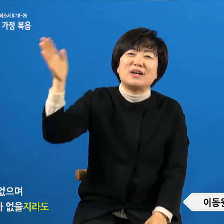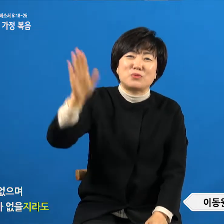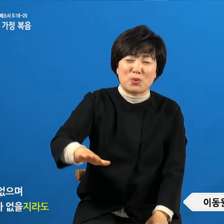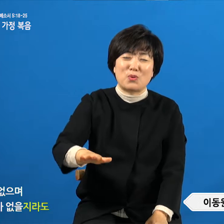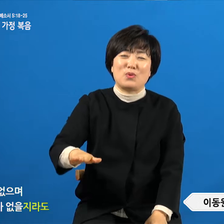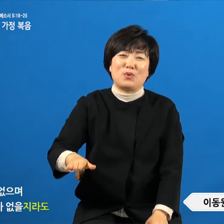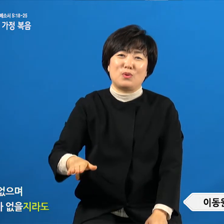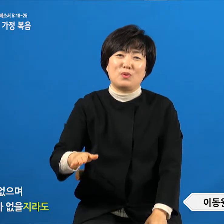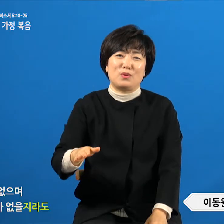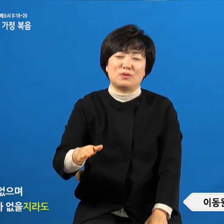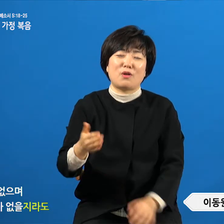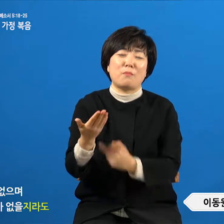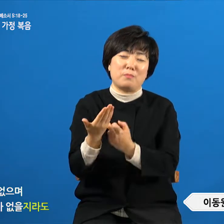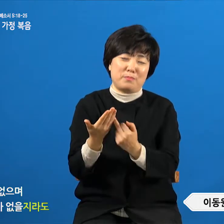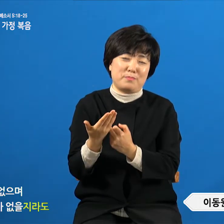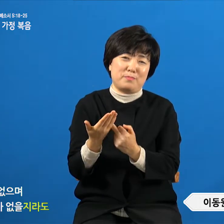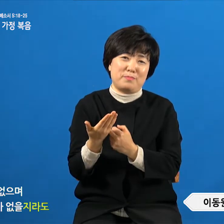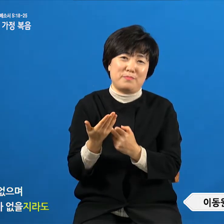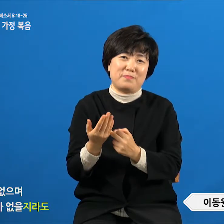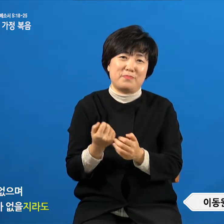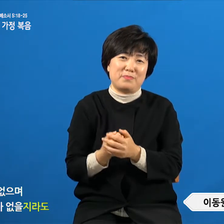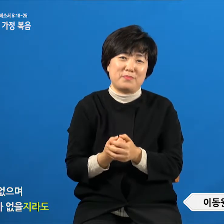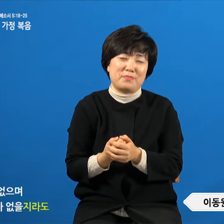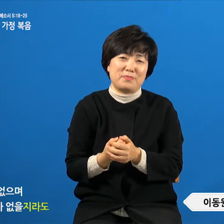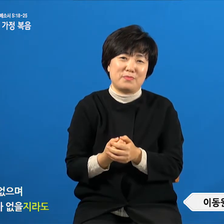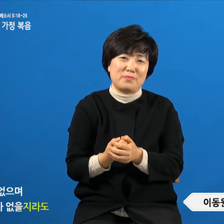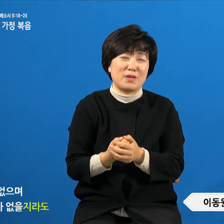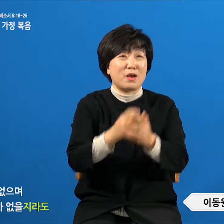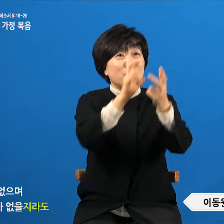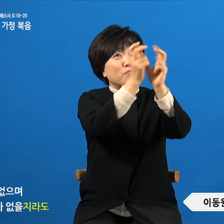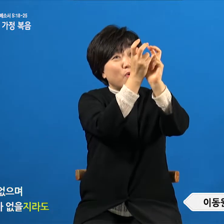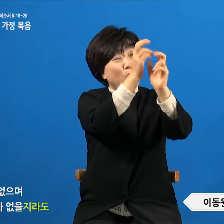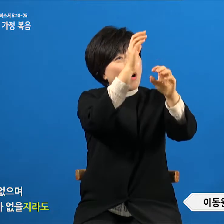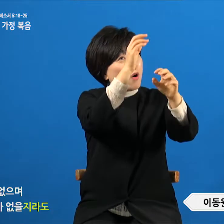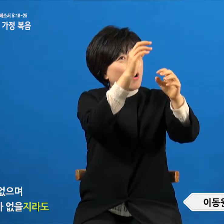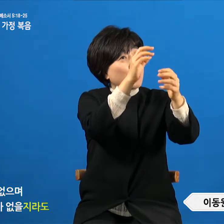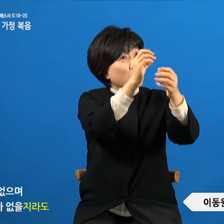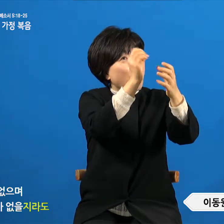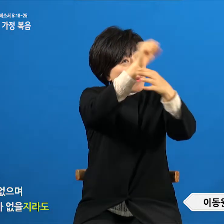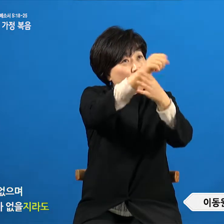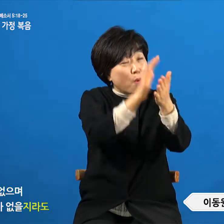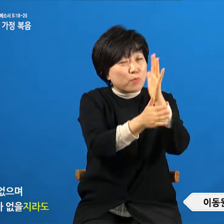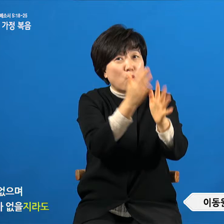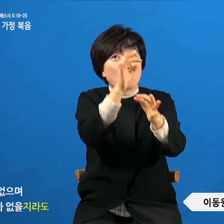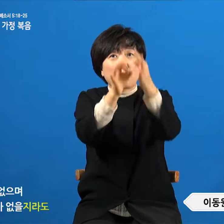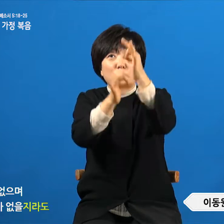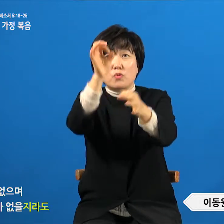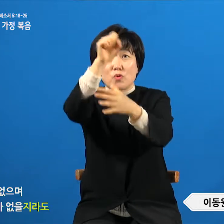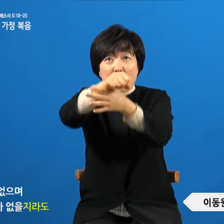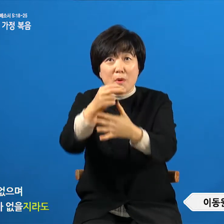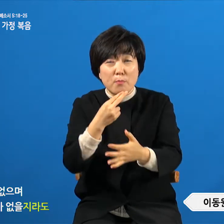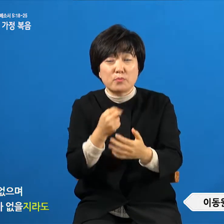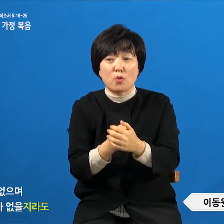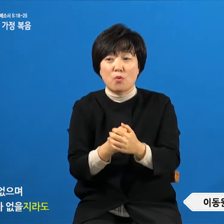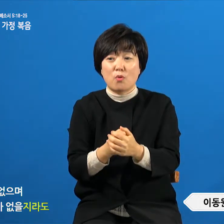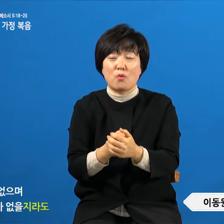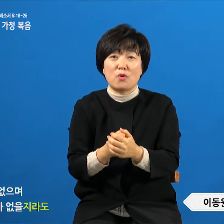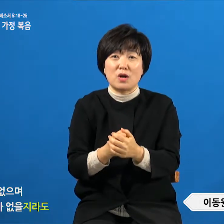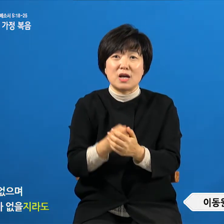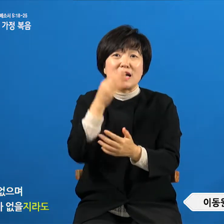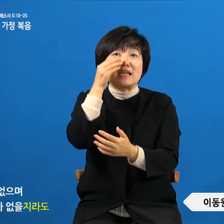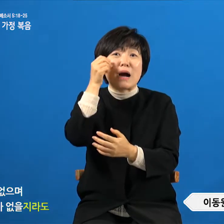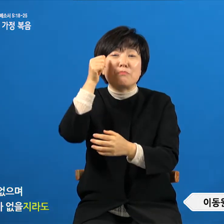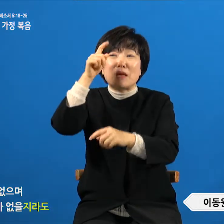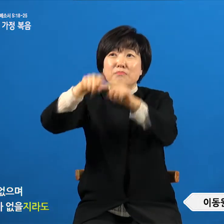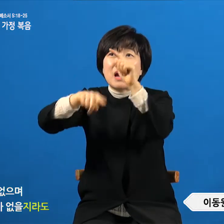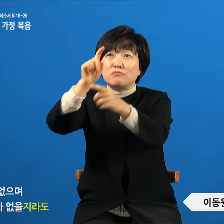그게 지라도섬이라는, 지라도섬. 무화과나무가 없어도, 포도나무에 열매가 없어도, 감람나무에 소출이 없어도,